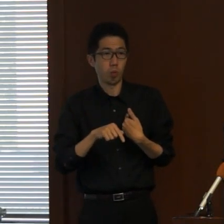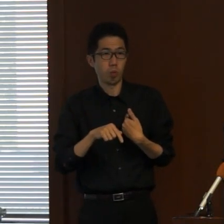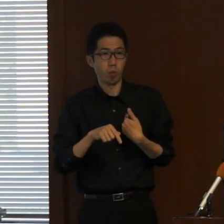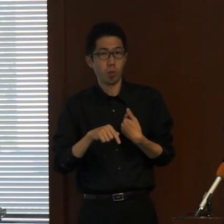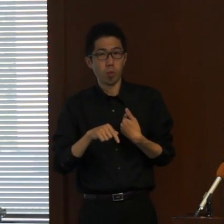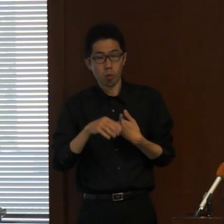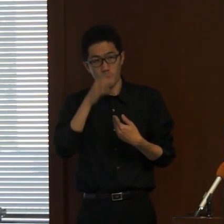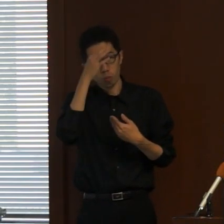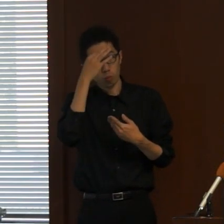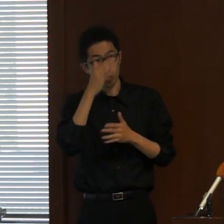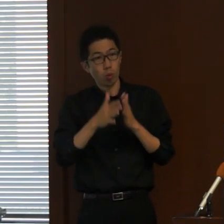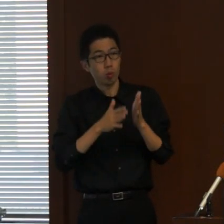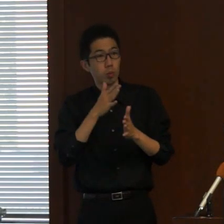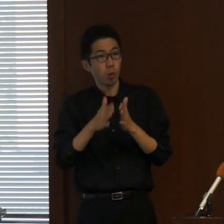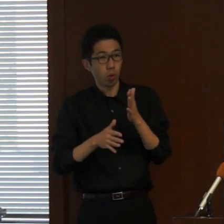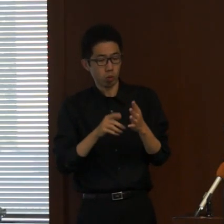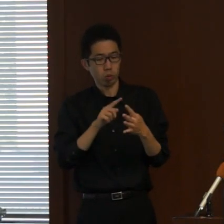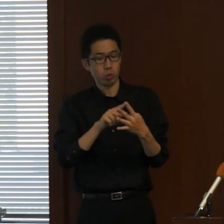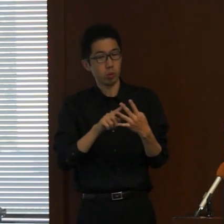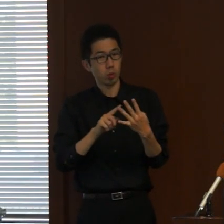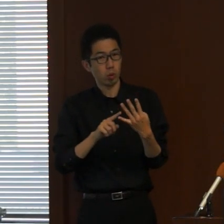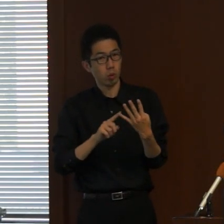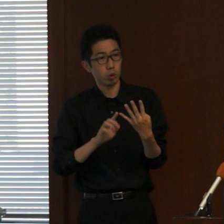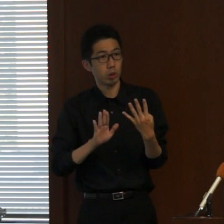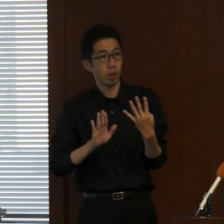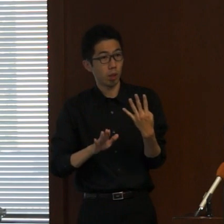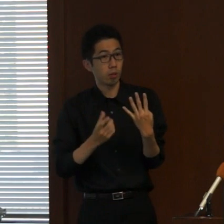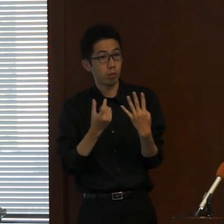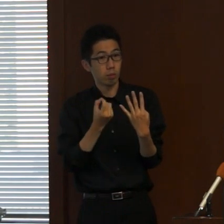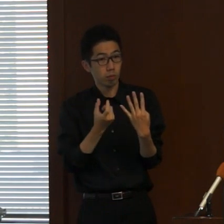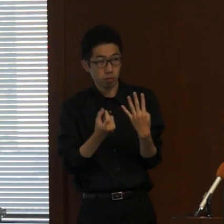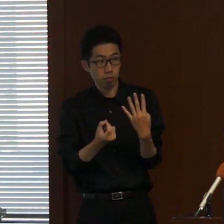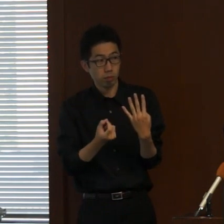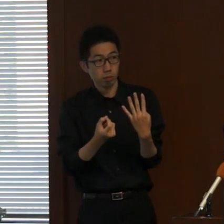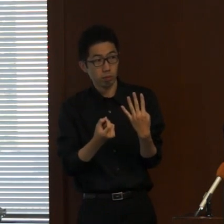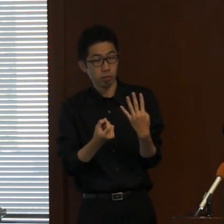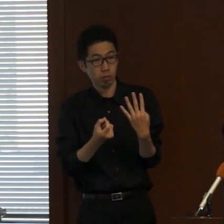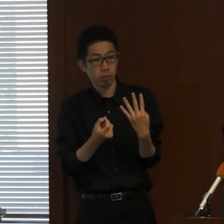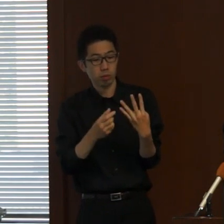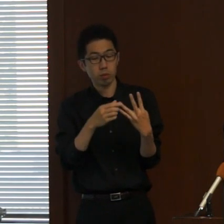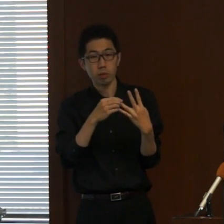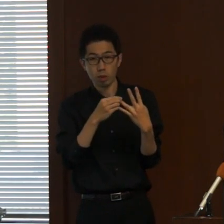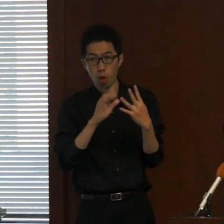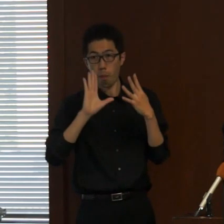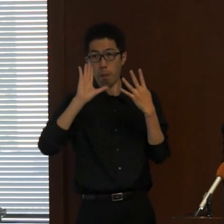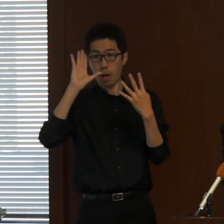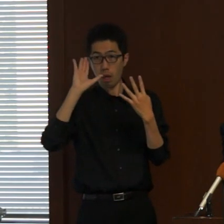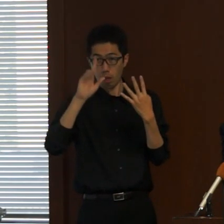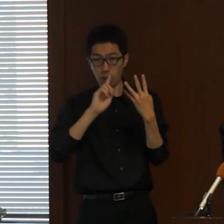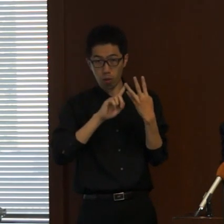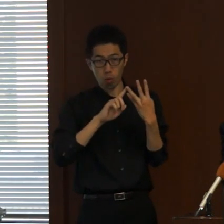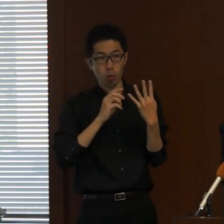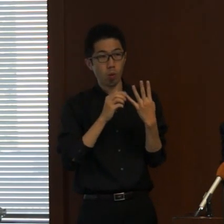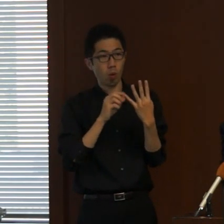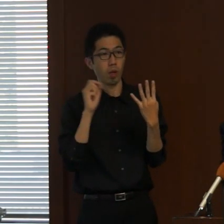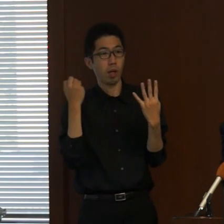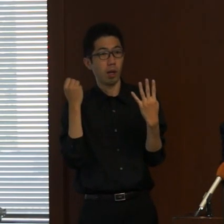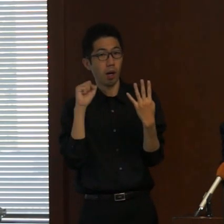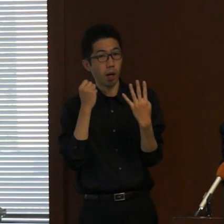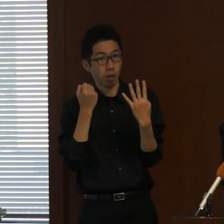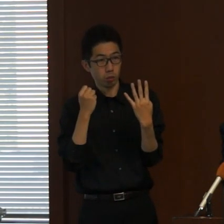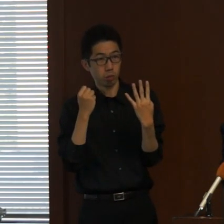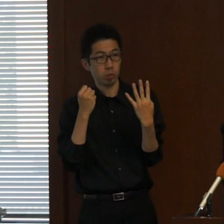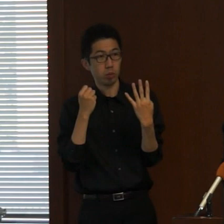プロスポーツ4つあるかな、あとね、あれと久々のバレーと、あと唐津